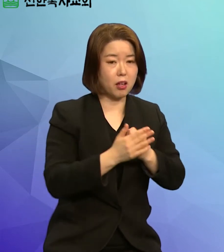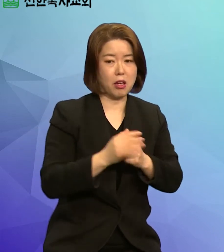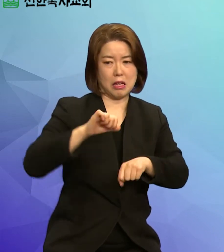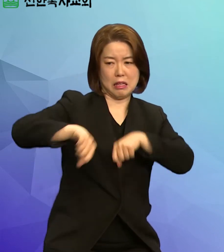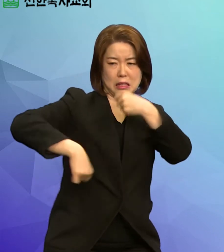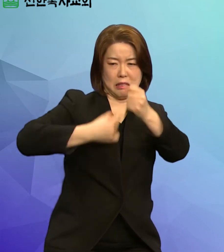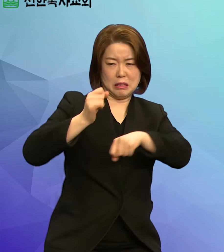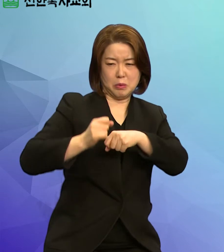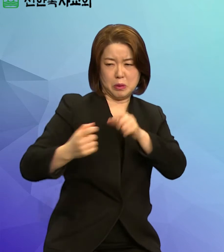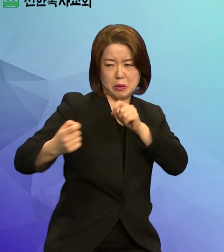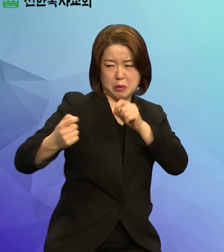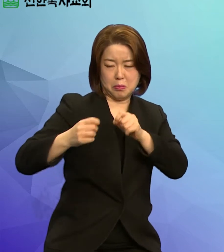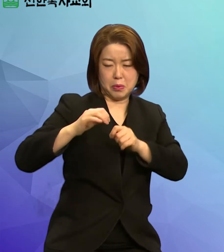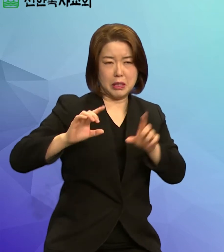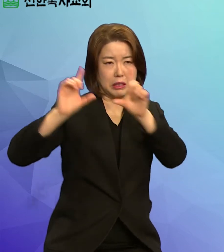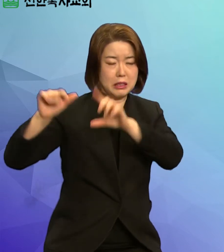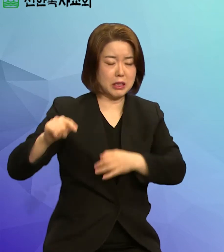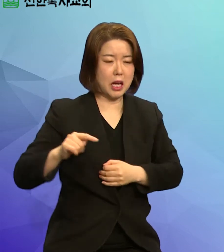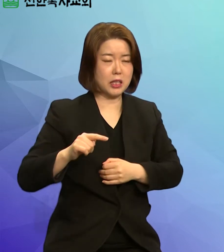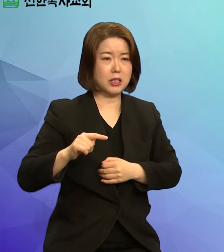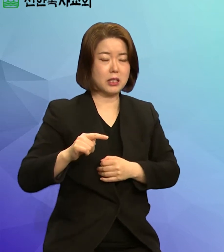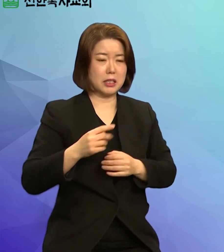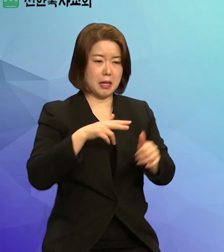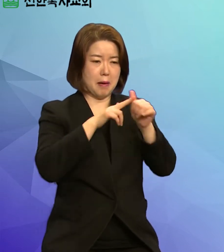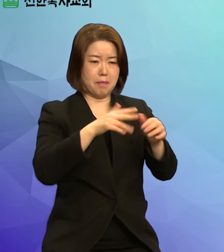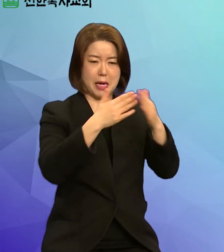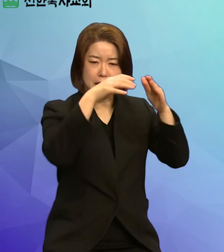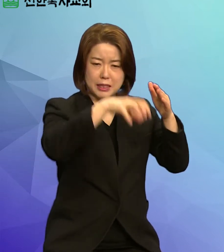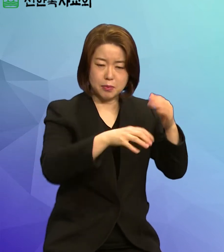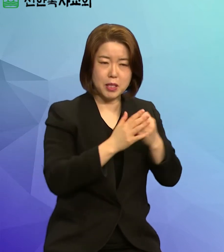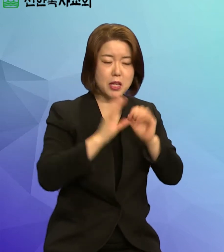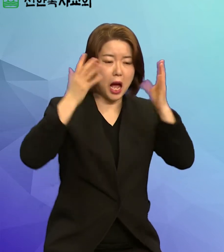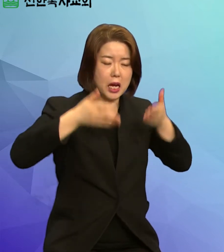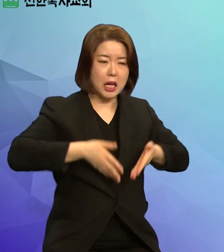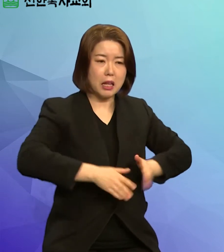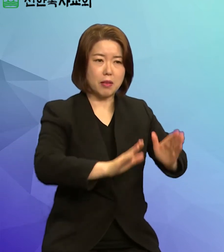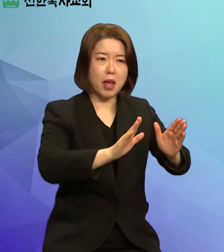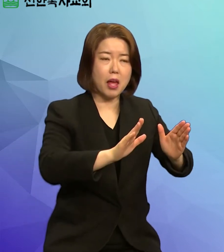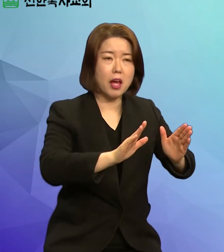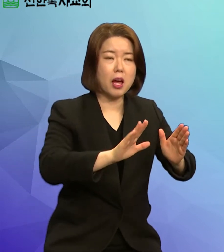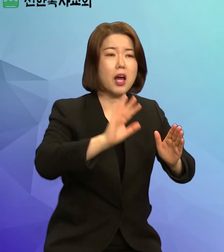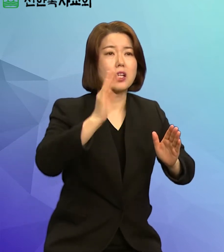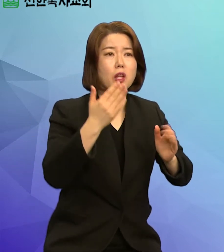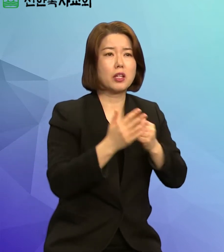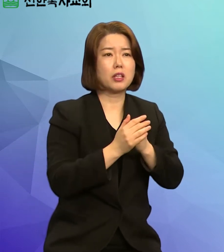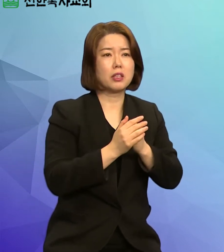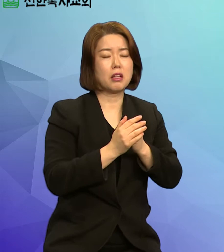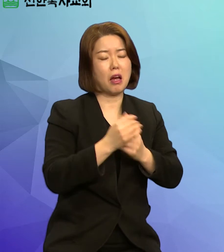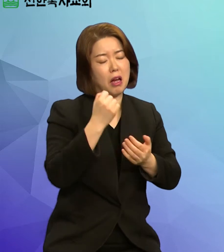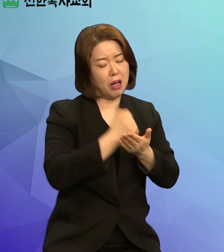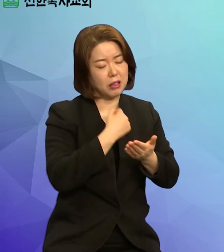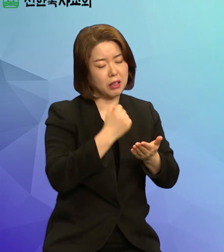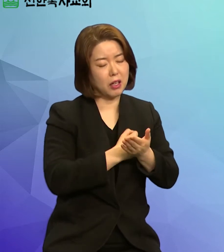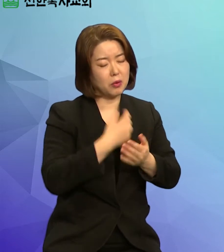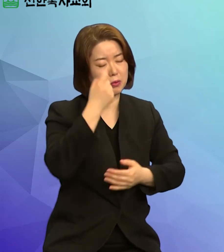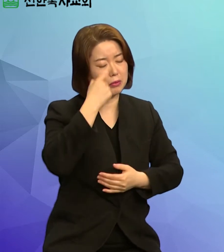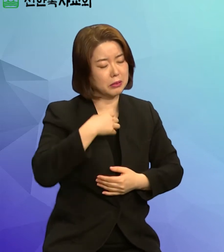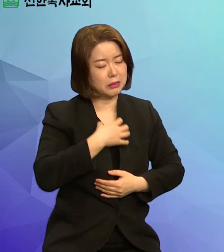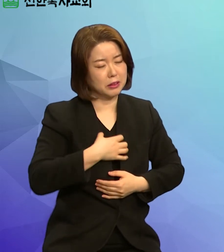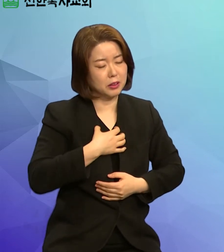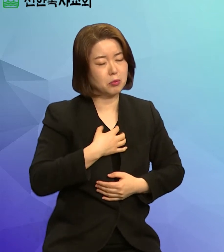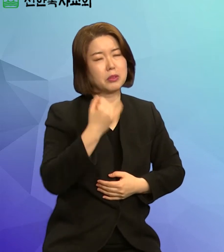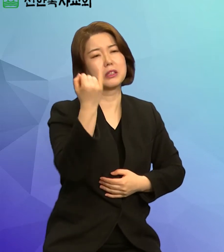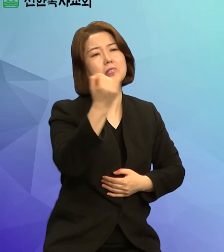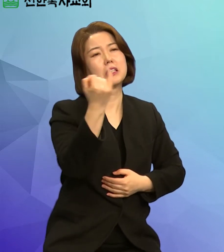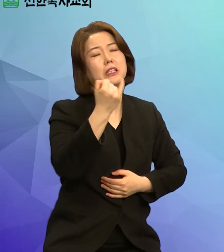있는 마구간에서 아기를 낳아야 하는 참 안타깝고 슬픈 한 여인의 이야기입니다.